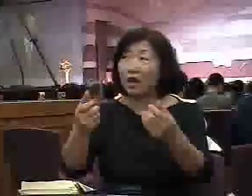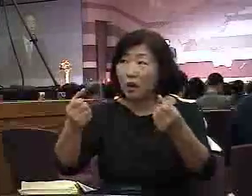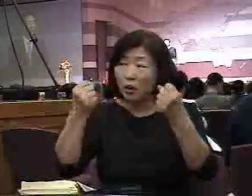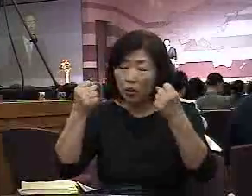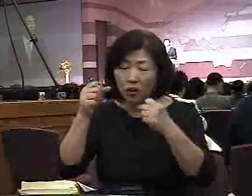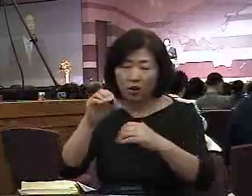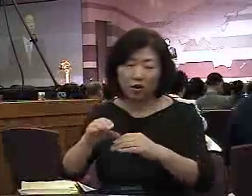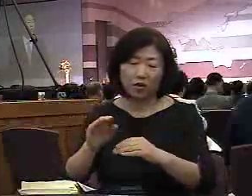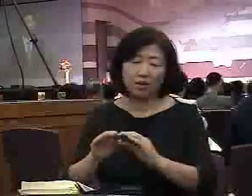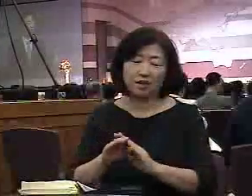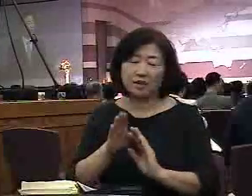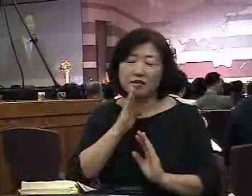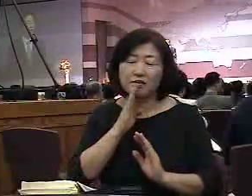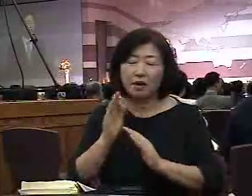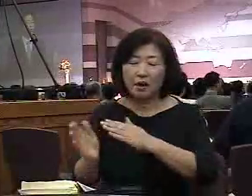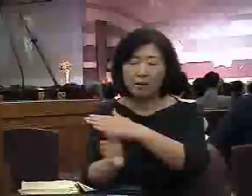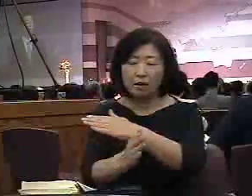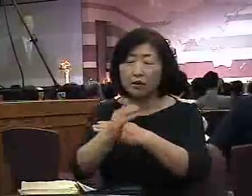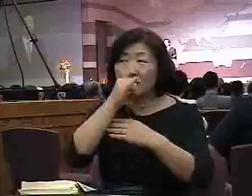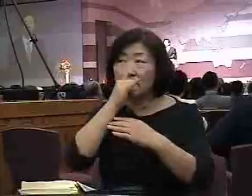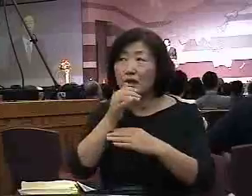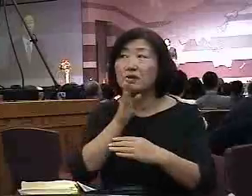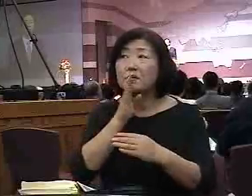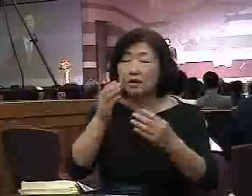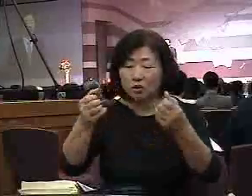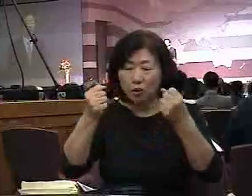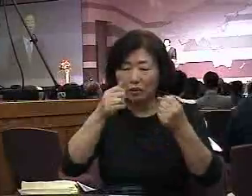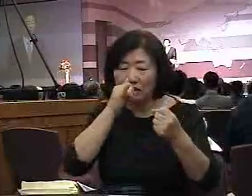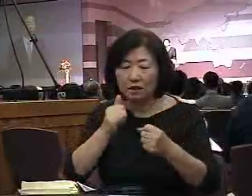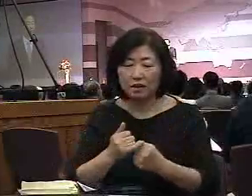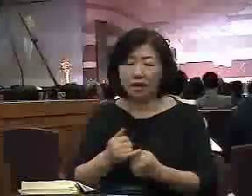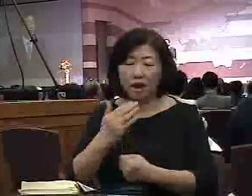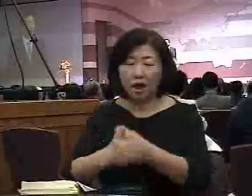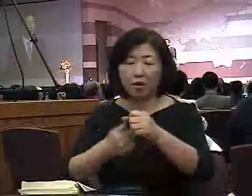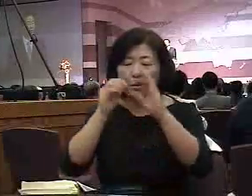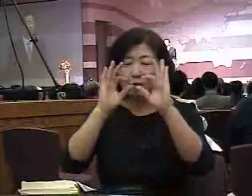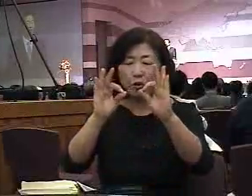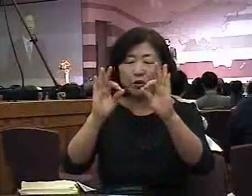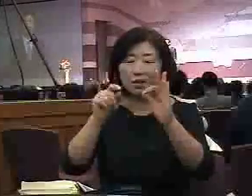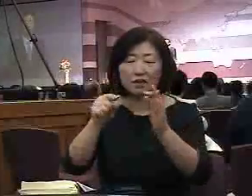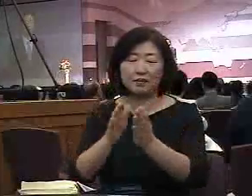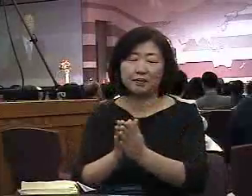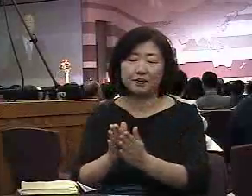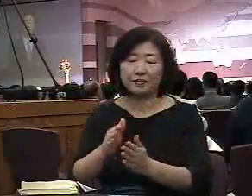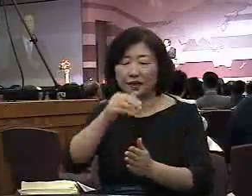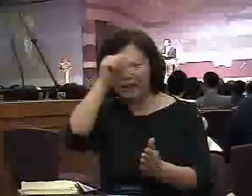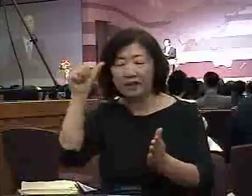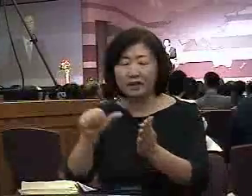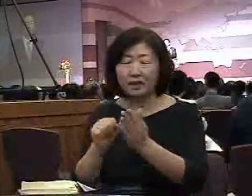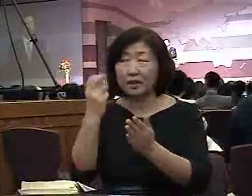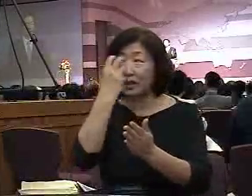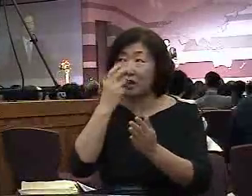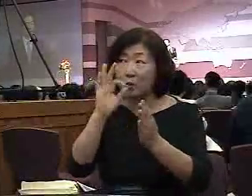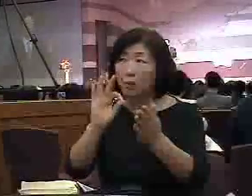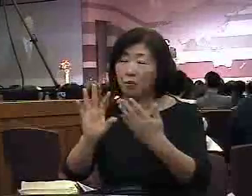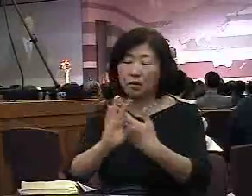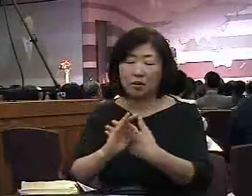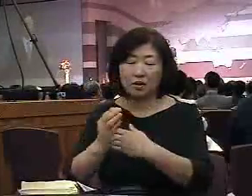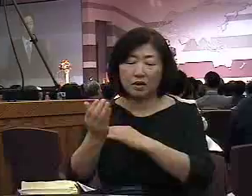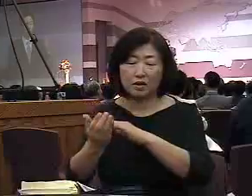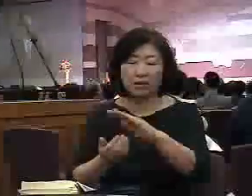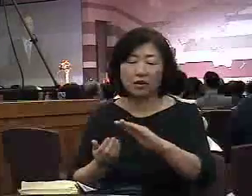이 사람이 정말로 비울 수 있느냐 졸업할 수 있느냐 그것을 하나님이 보시는 것인데 그의 생애를 살펴보면 그